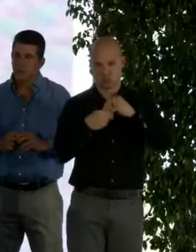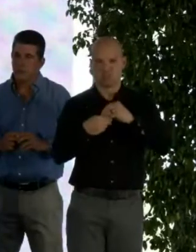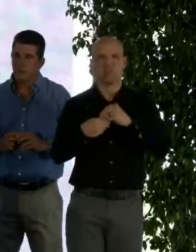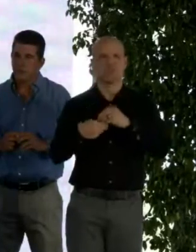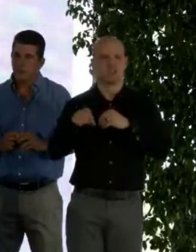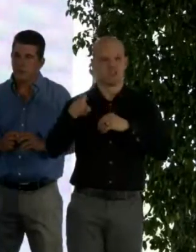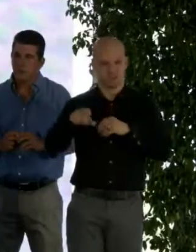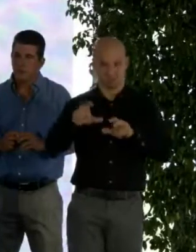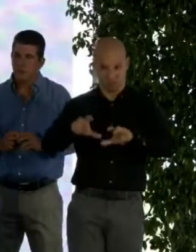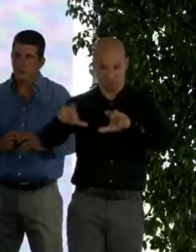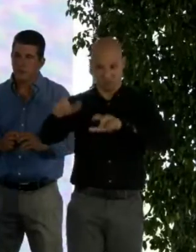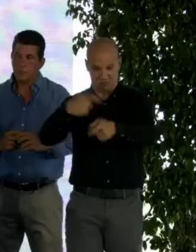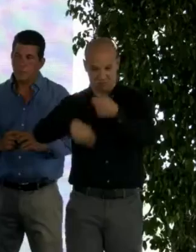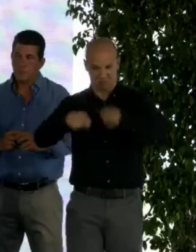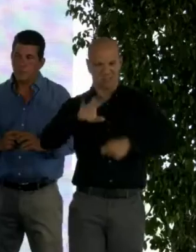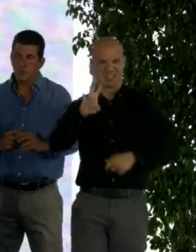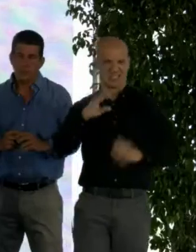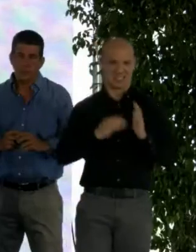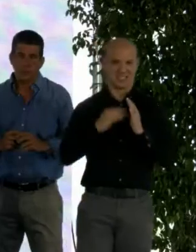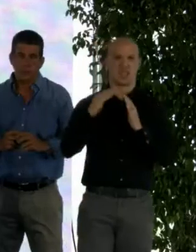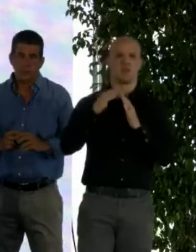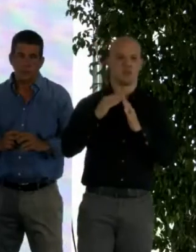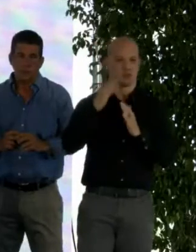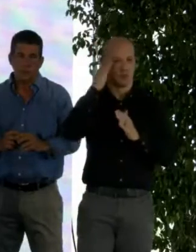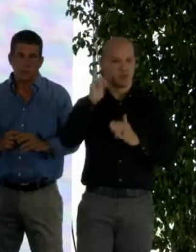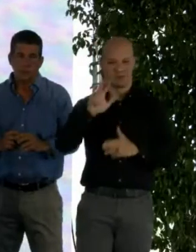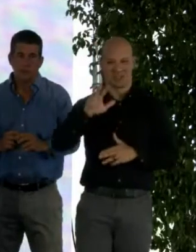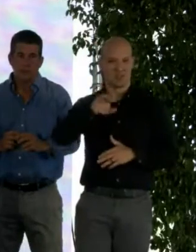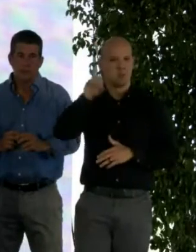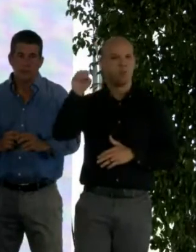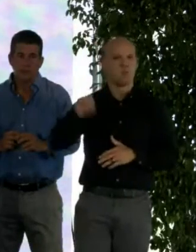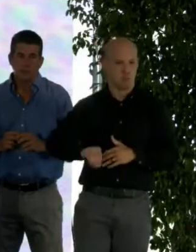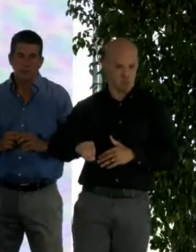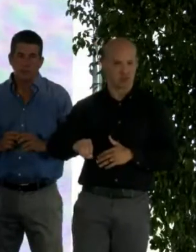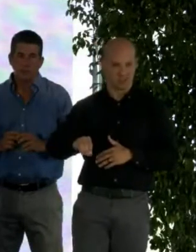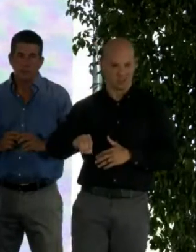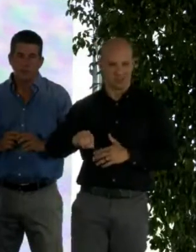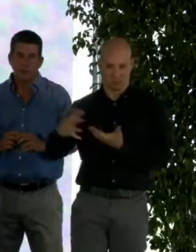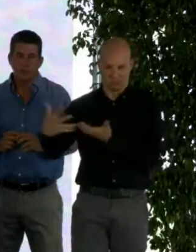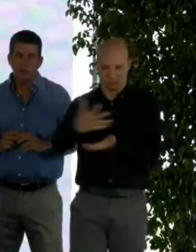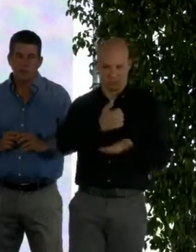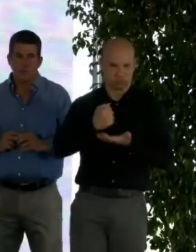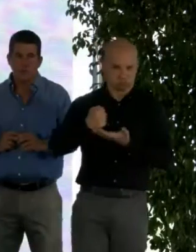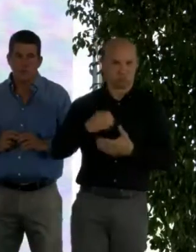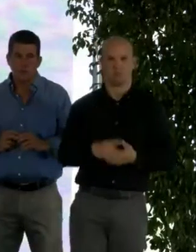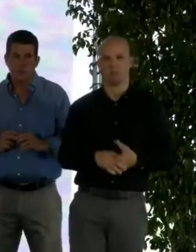¿verdad?, de aproximadamente $7 millones a consecuencia del 3% del ingreso bruto.